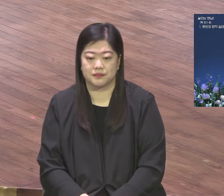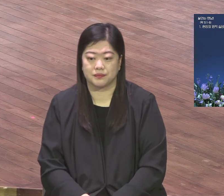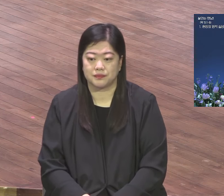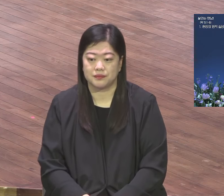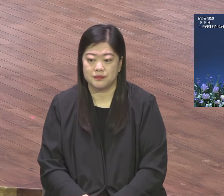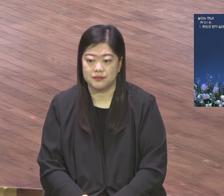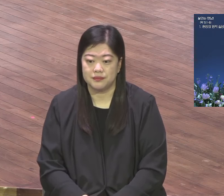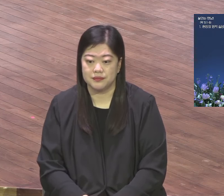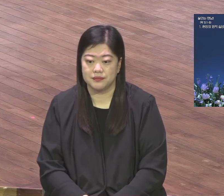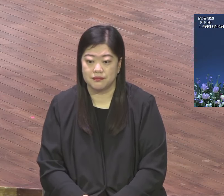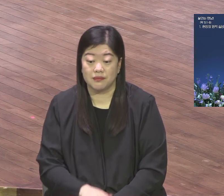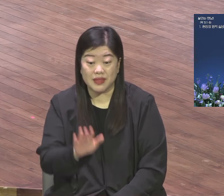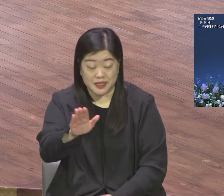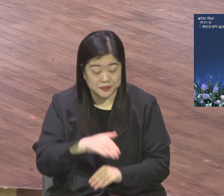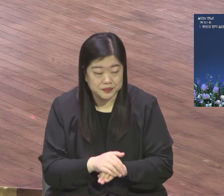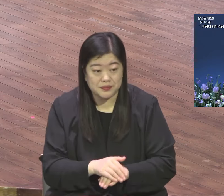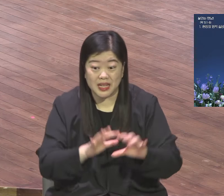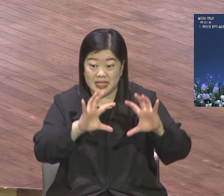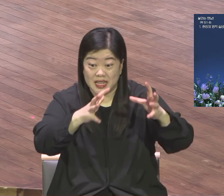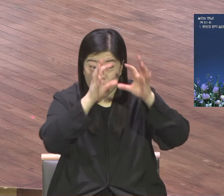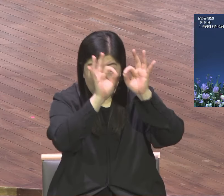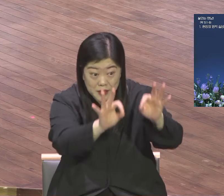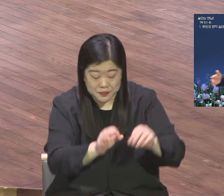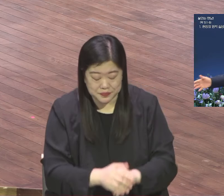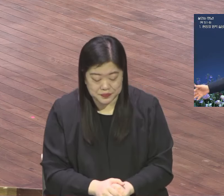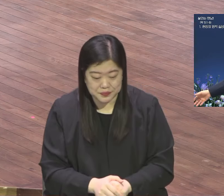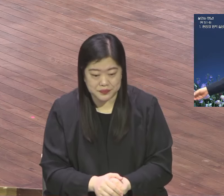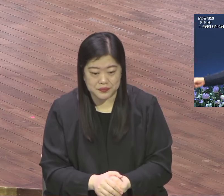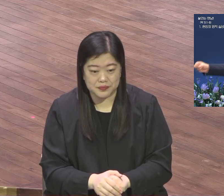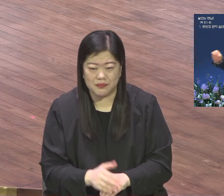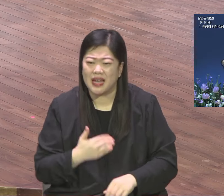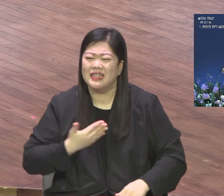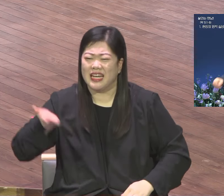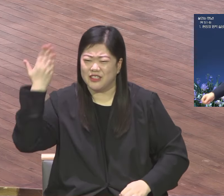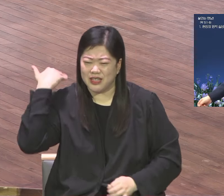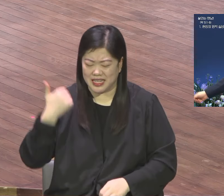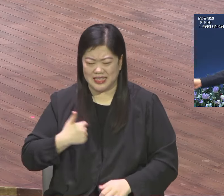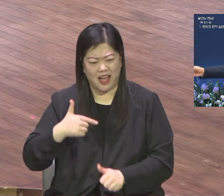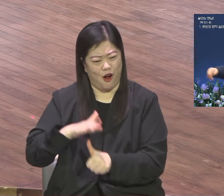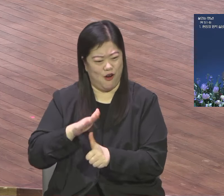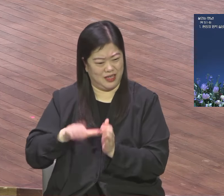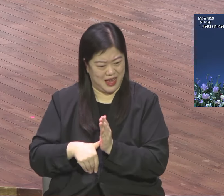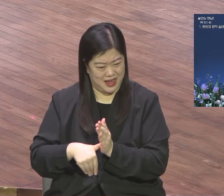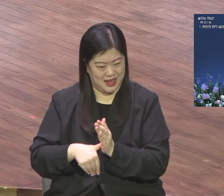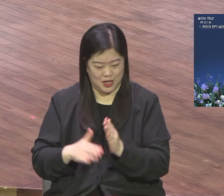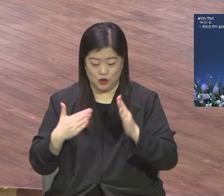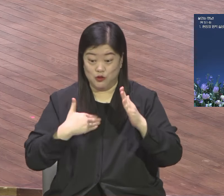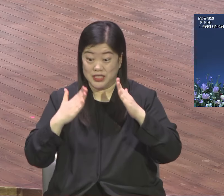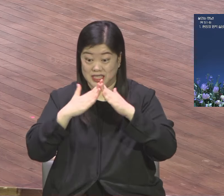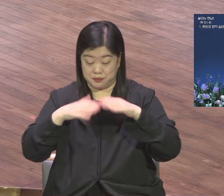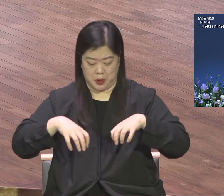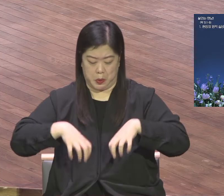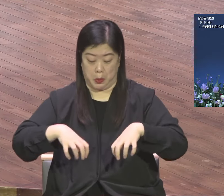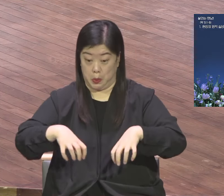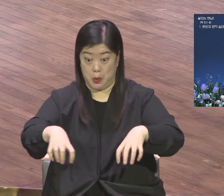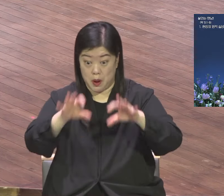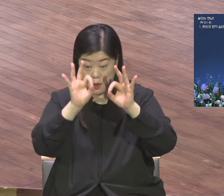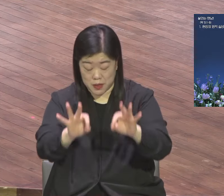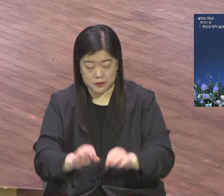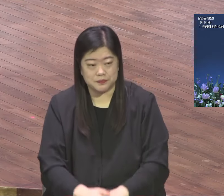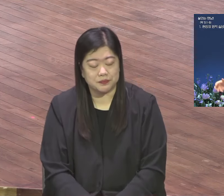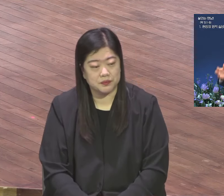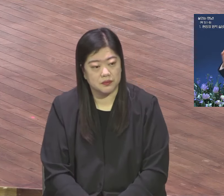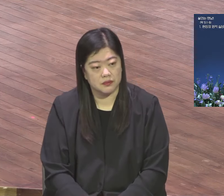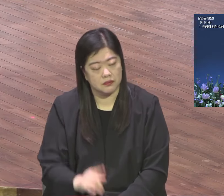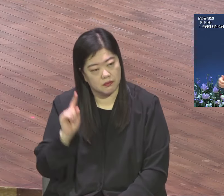않지만 영적 시달리는 사람 많아요. 옛날에는 우리 어릴 때는 길거리에 미치가 돌아다니는 사람 많았습니다. 이렇게 그라사인 사람처럼